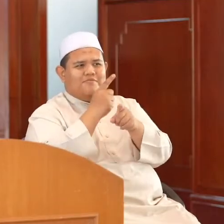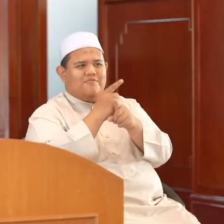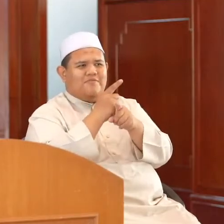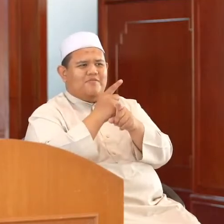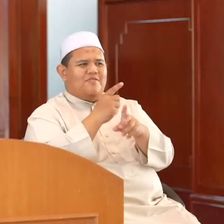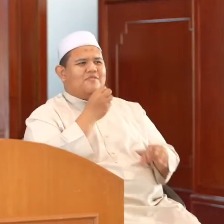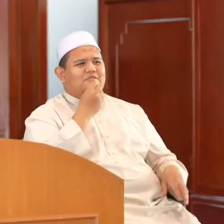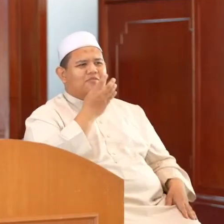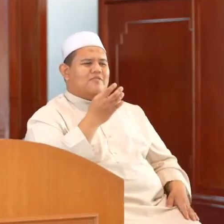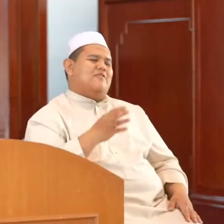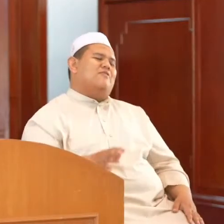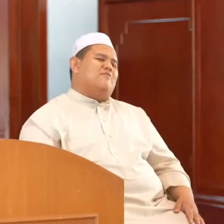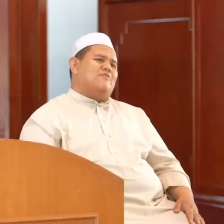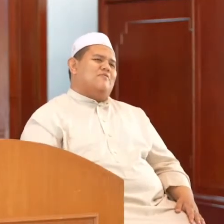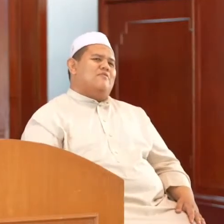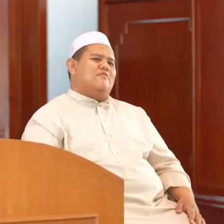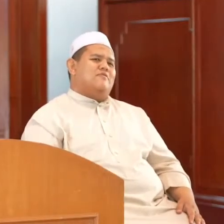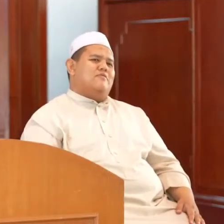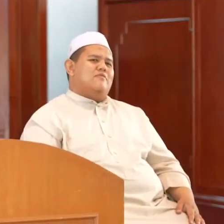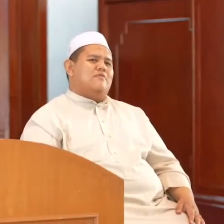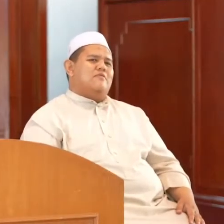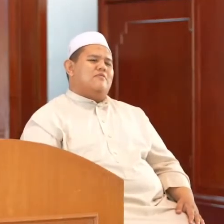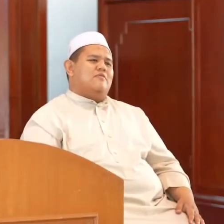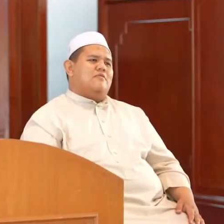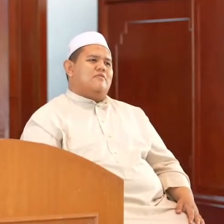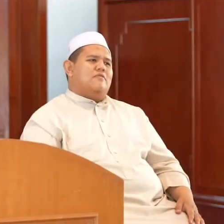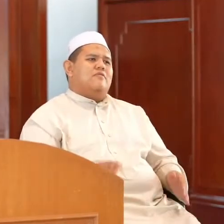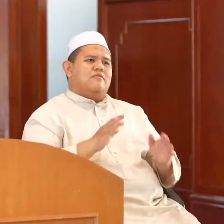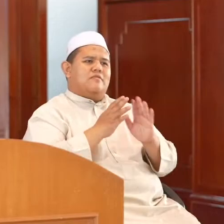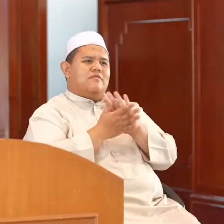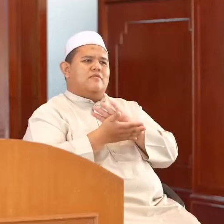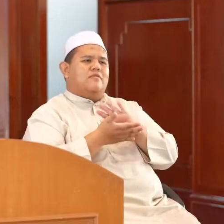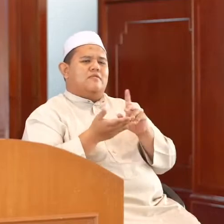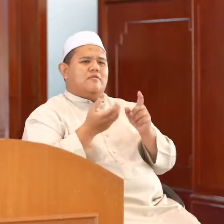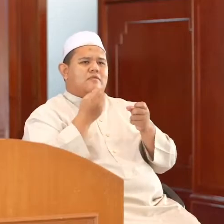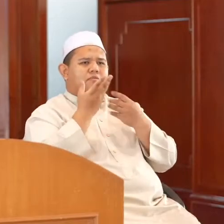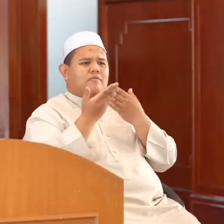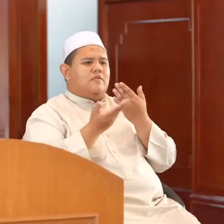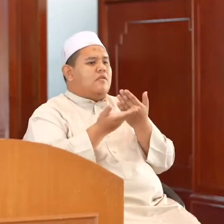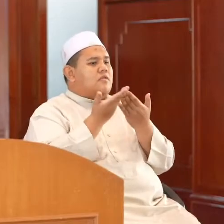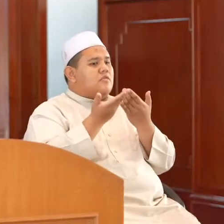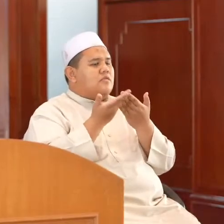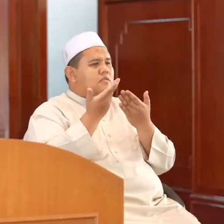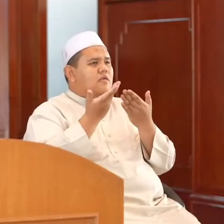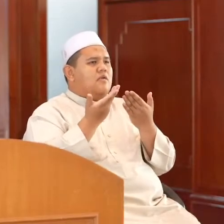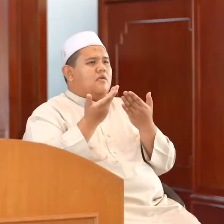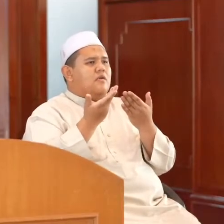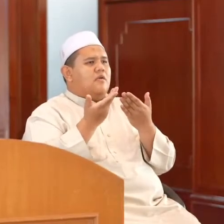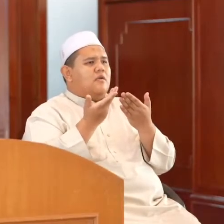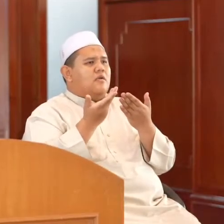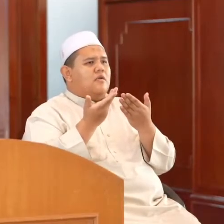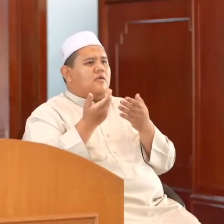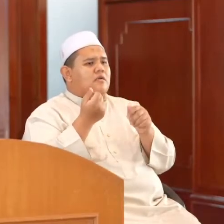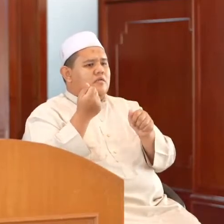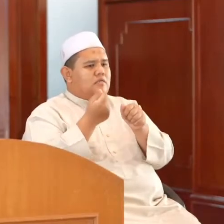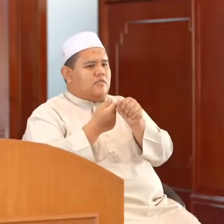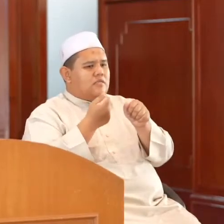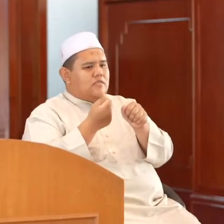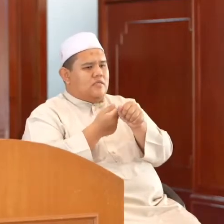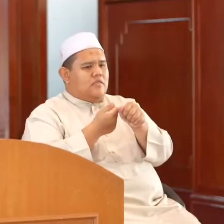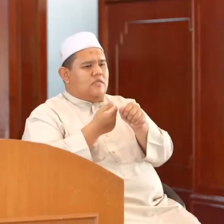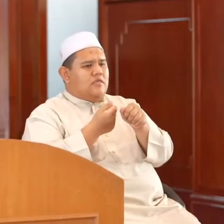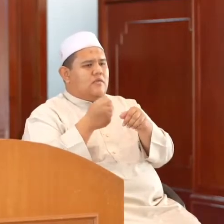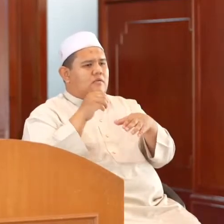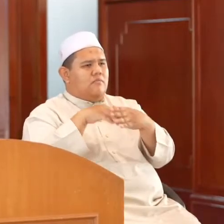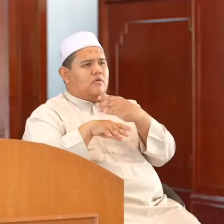saya buat tu." Ini kata gini, "Mudah je. Setiap kali